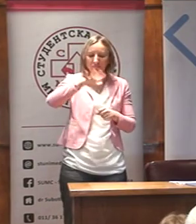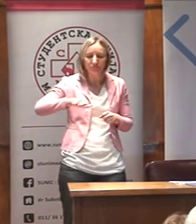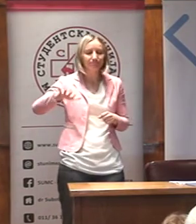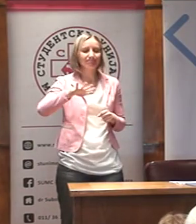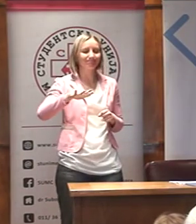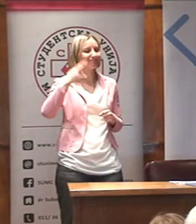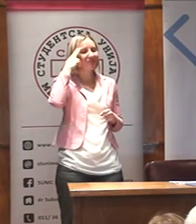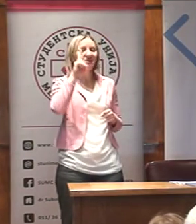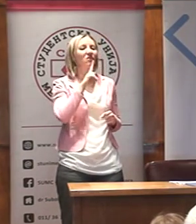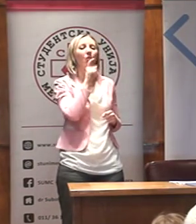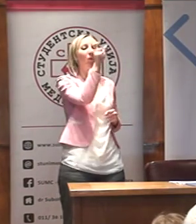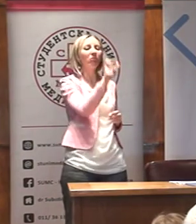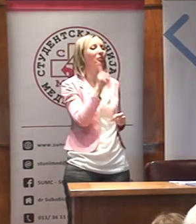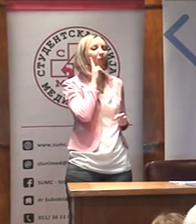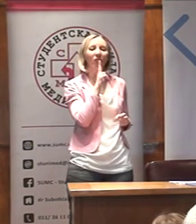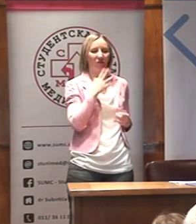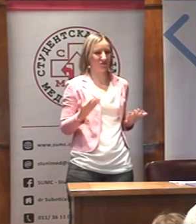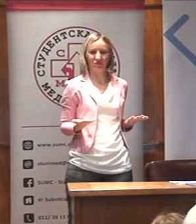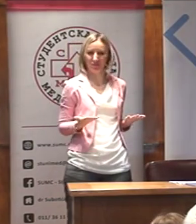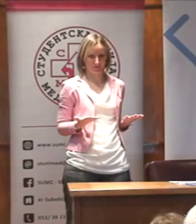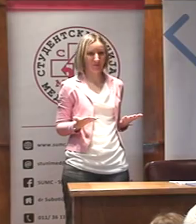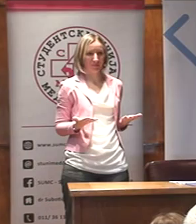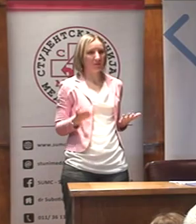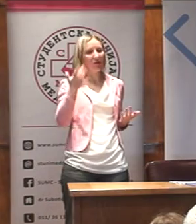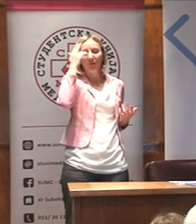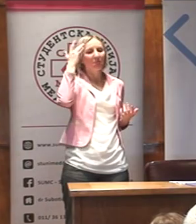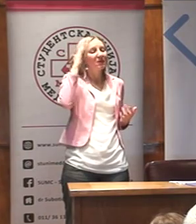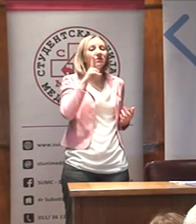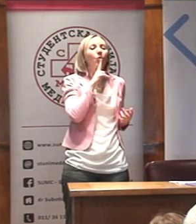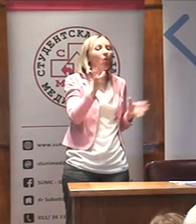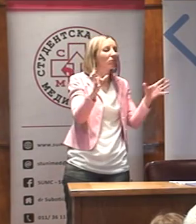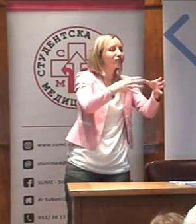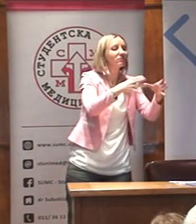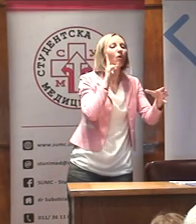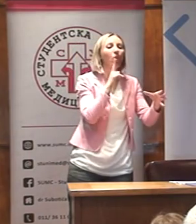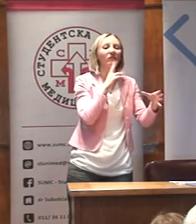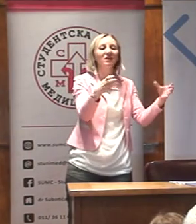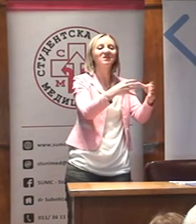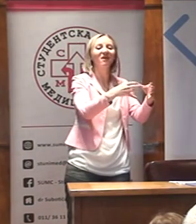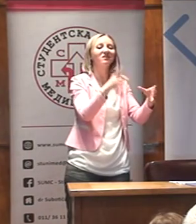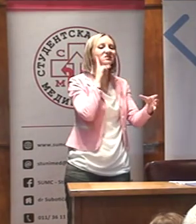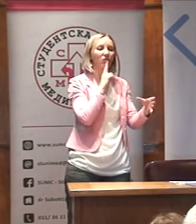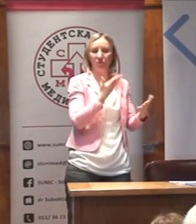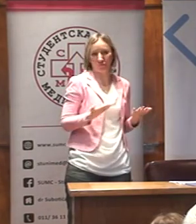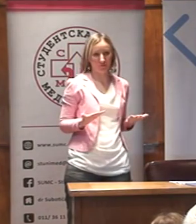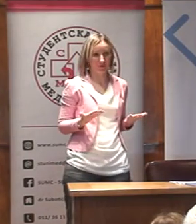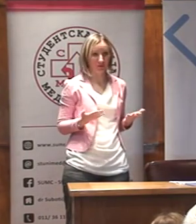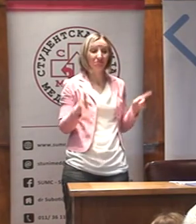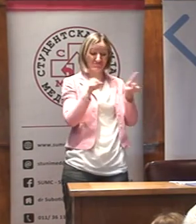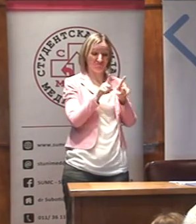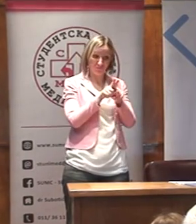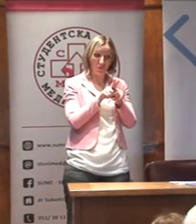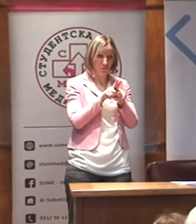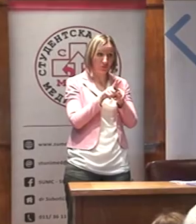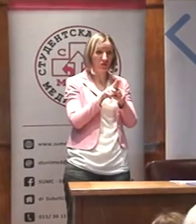stručnjaci, medicinari, stručna zajednica zapravo ne znaju ko su gluve osobe i ne znaju šta je zajednica gluvih.